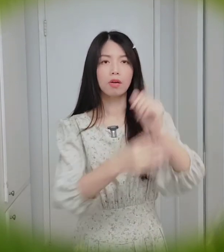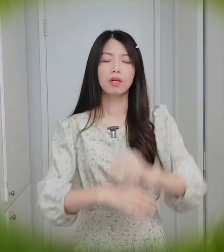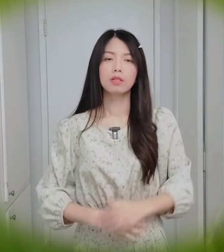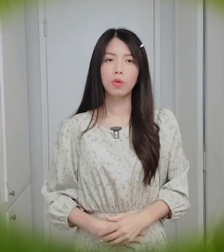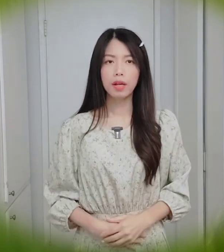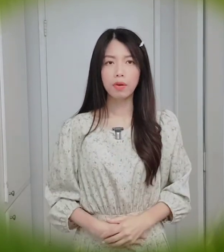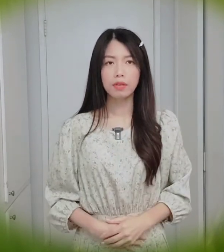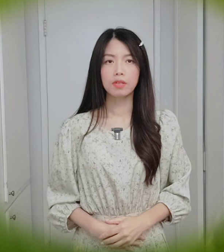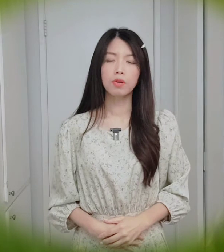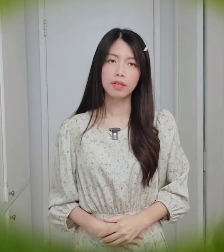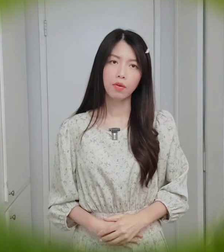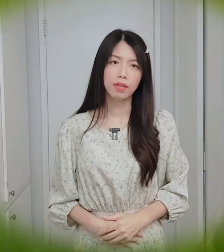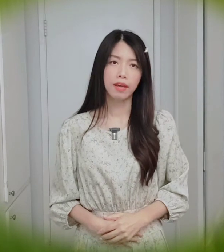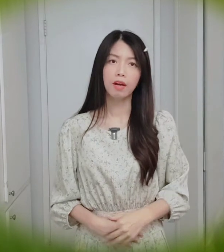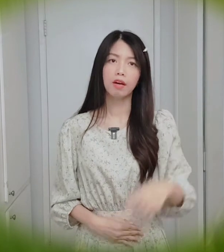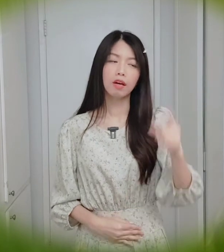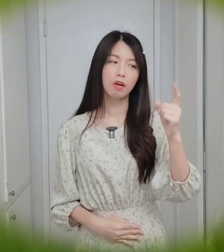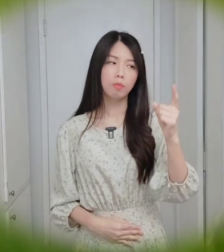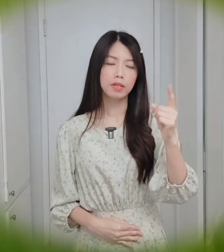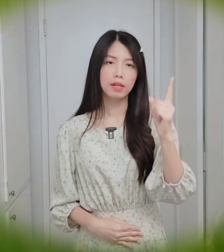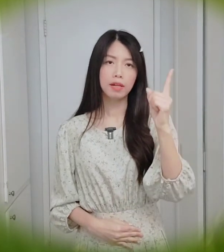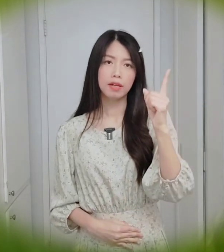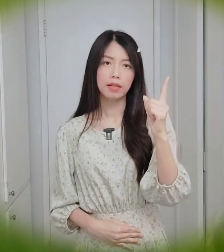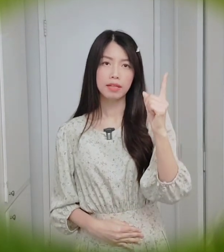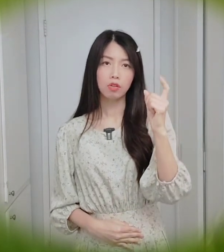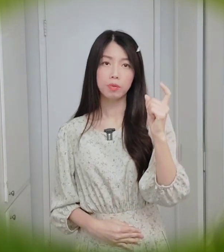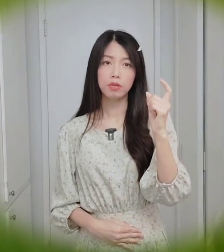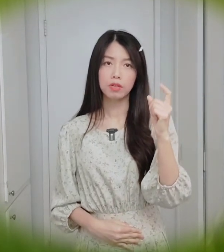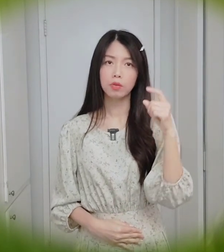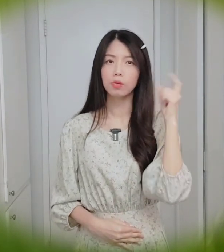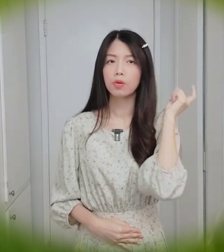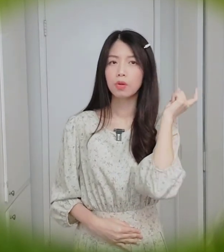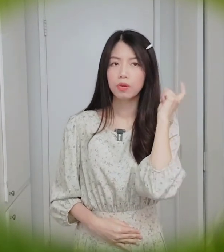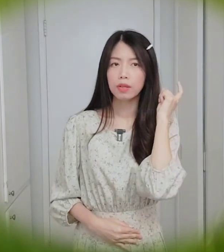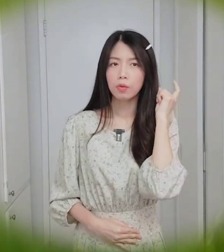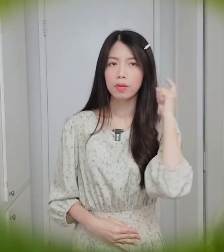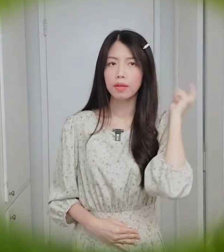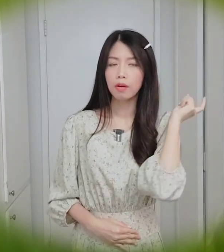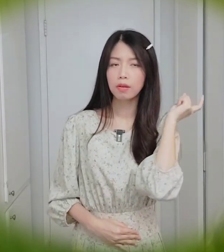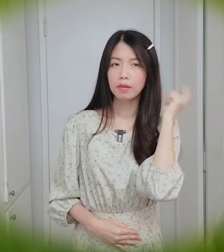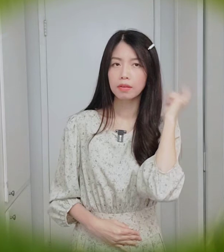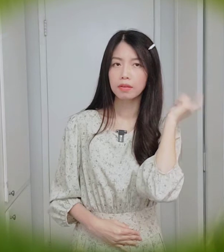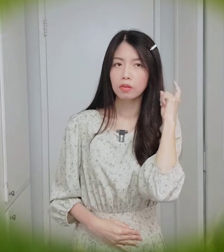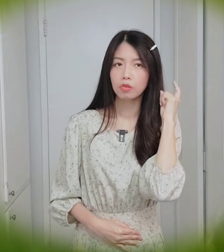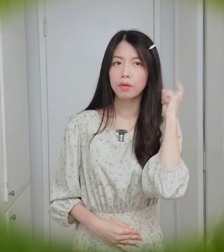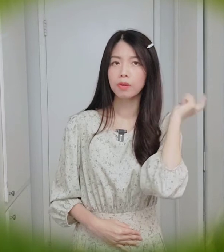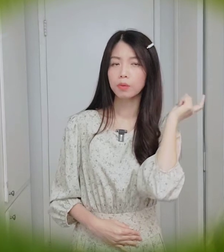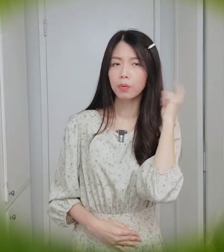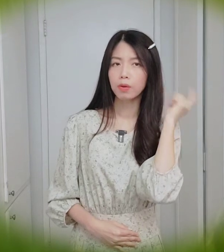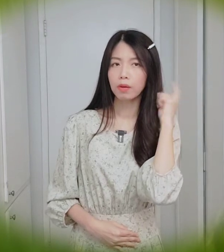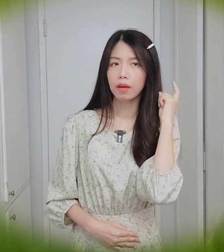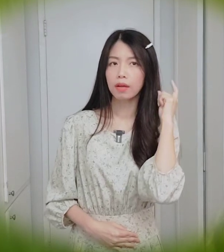음성, 소리라고 하는 뜻의 수어를 사용했는데요. 검지를 살짝 구부려 주시고 귀 있는 곳에서